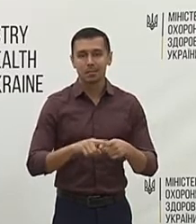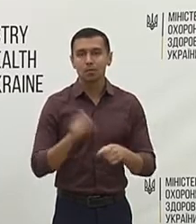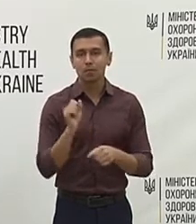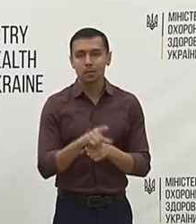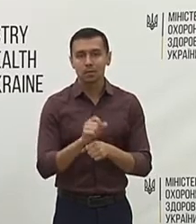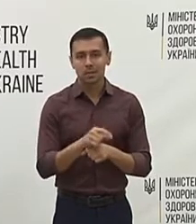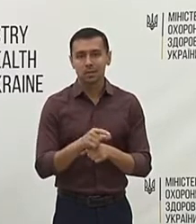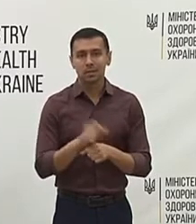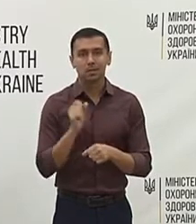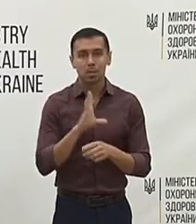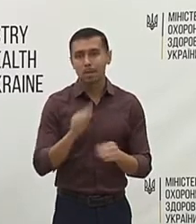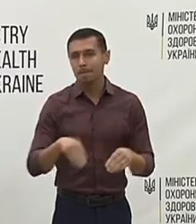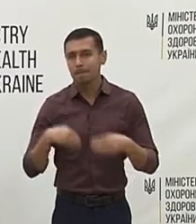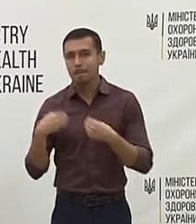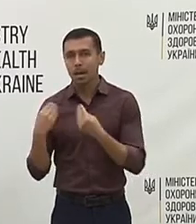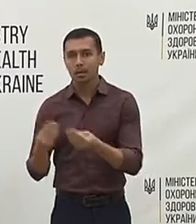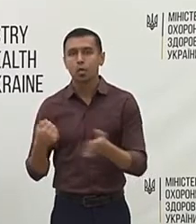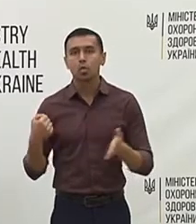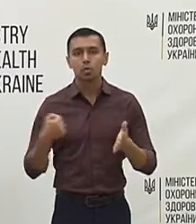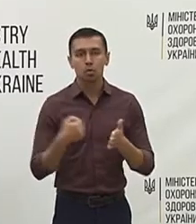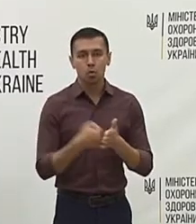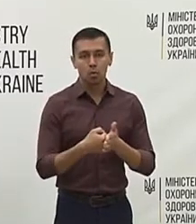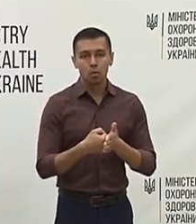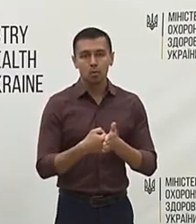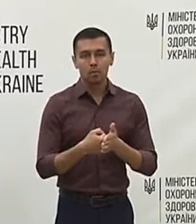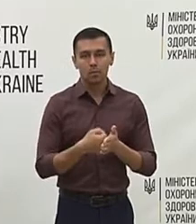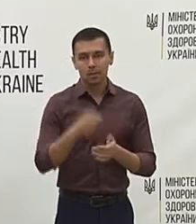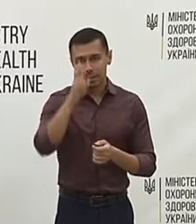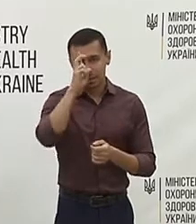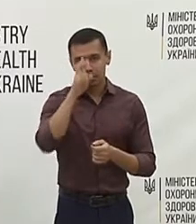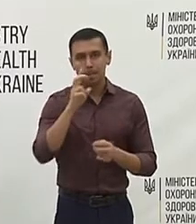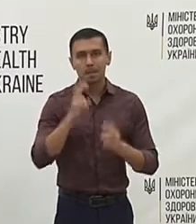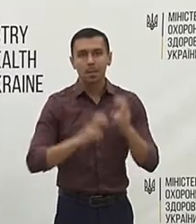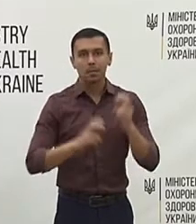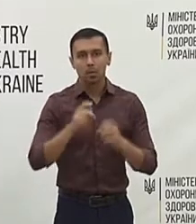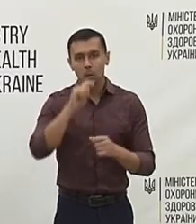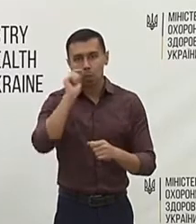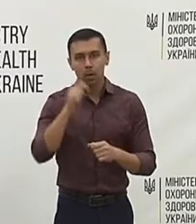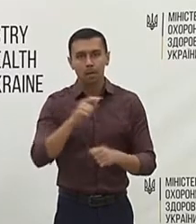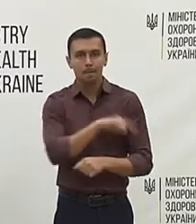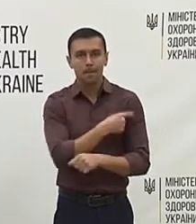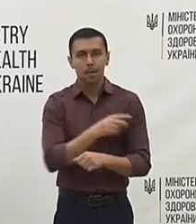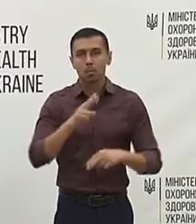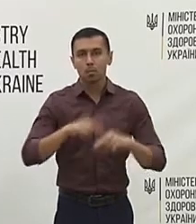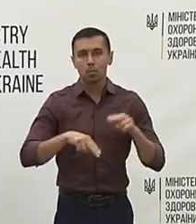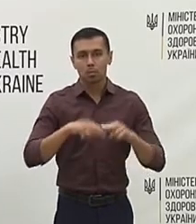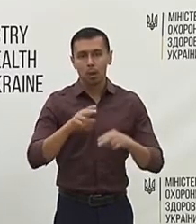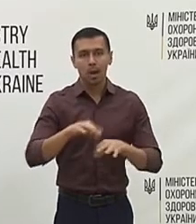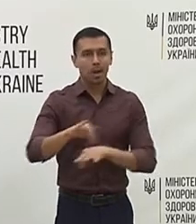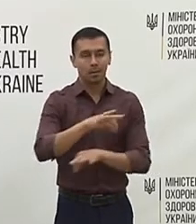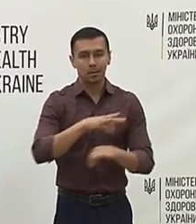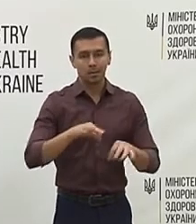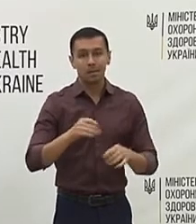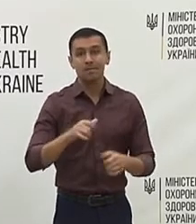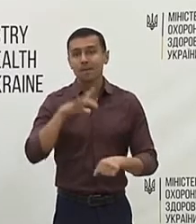функції замовника були передані до державного підприємства «Укрмедбудпроект».